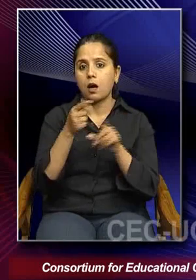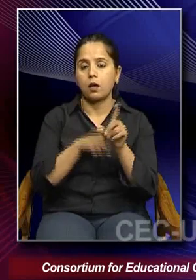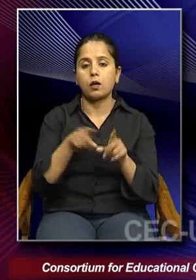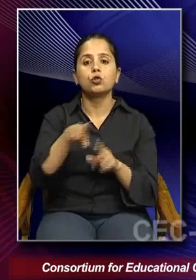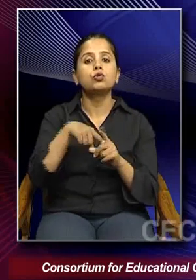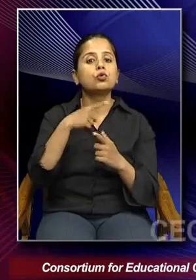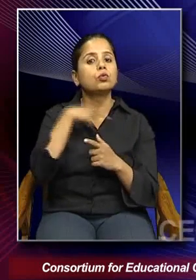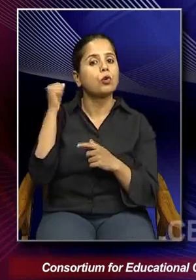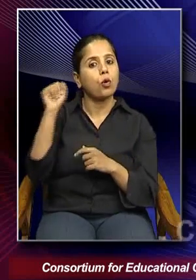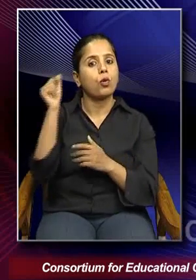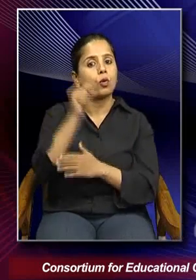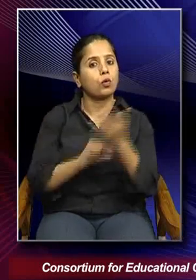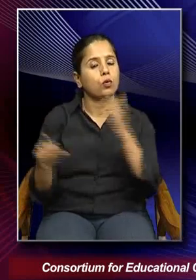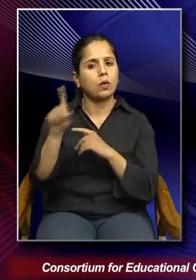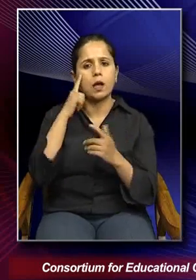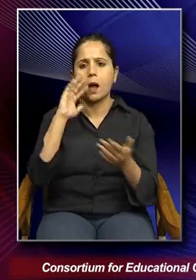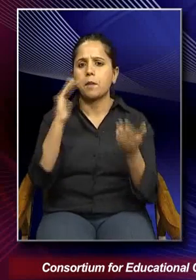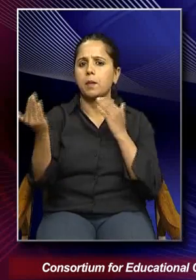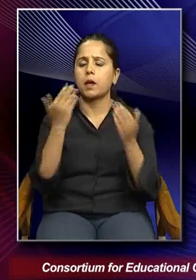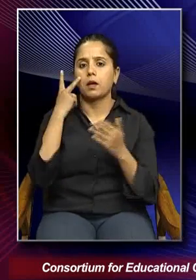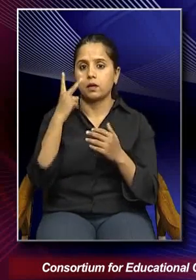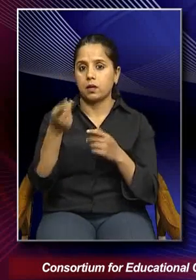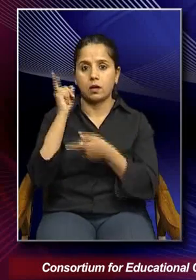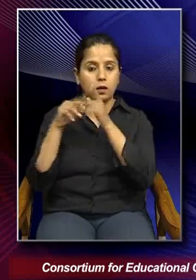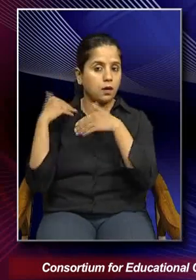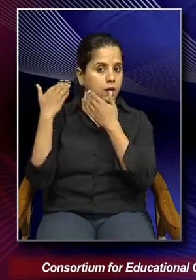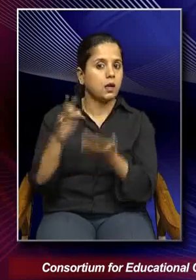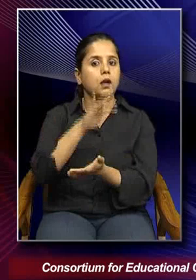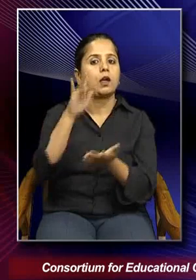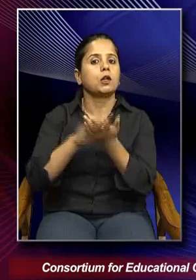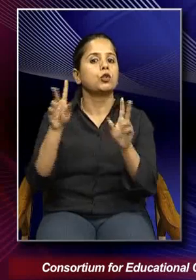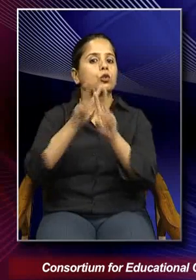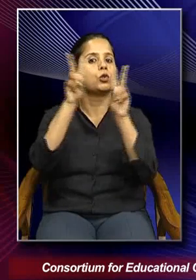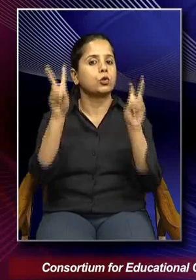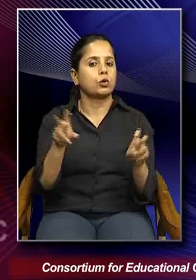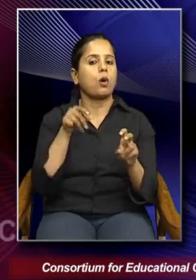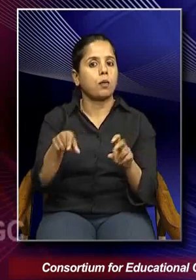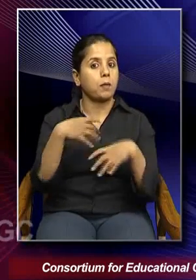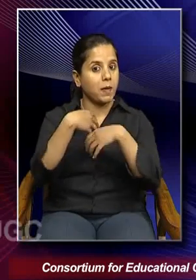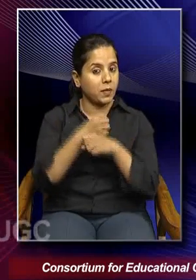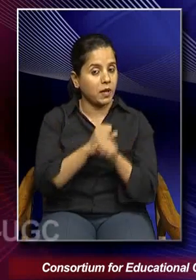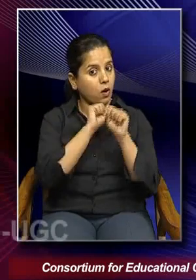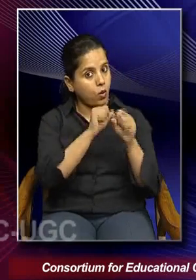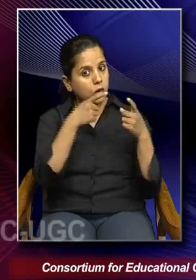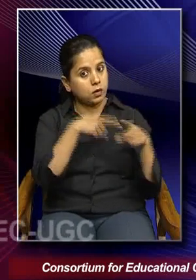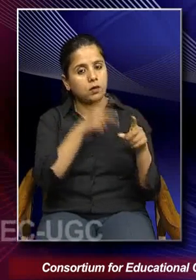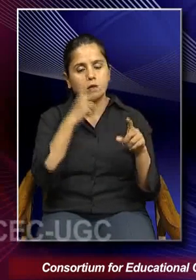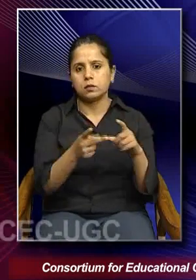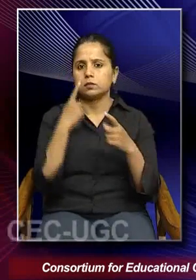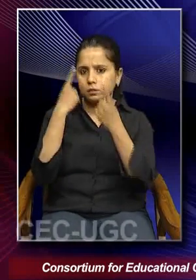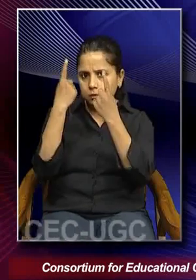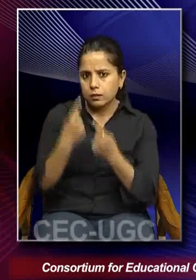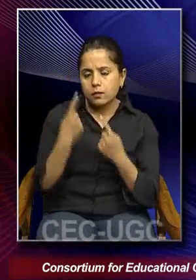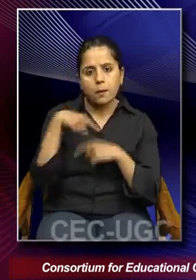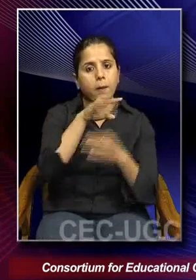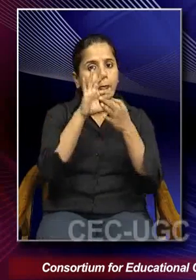विश्वविद्यालय में एक तुलनात्मक साहित्य का केंद्रीय विषय तैयार करते हुए उसे अध्याय अध्यापन